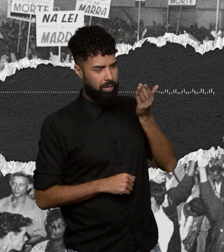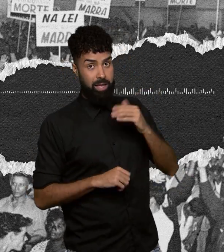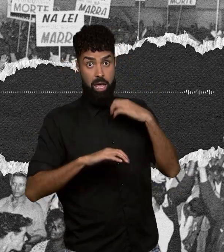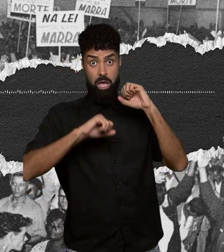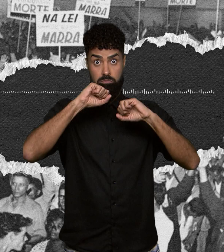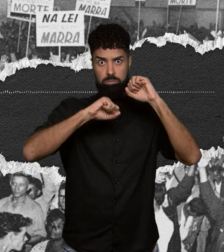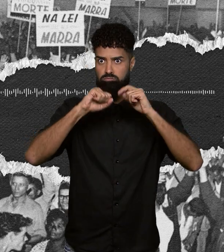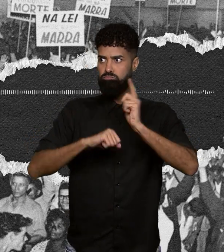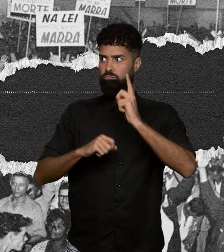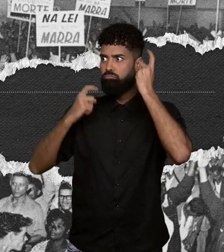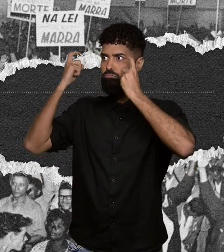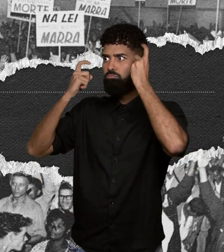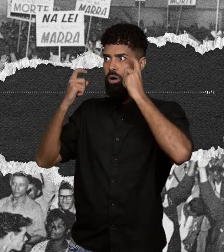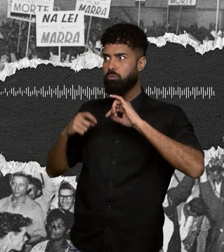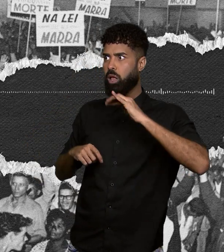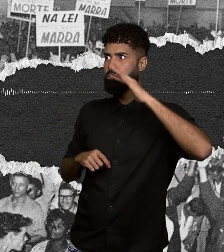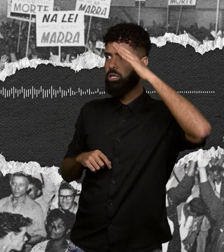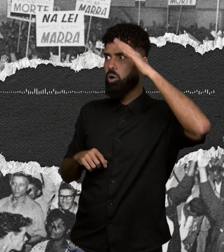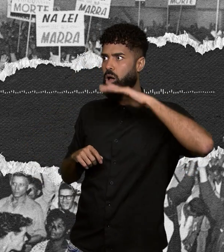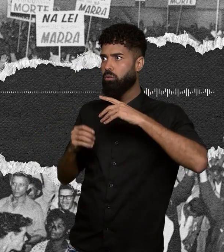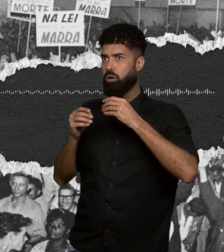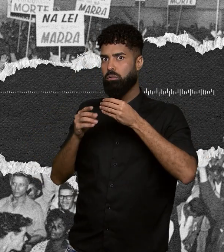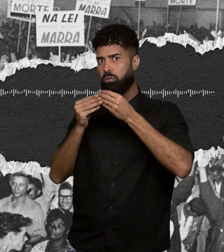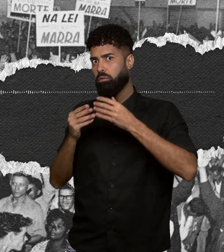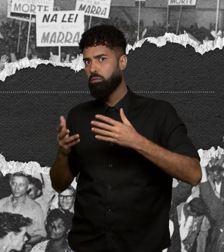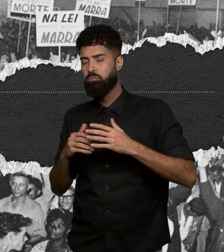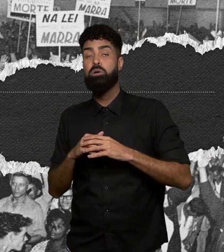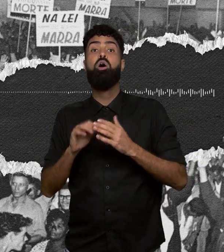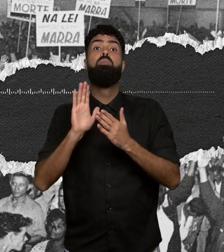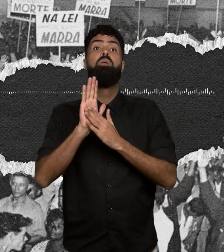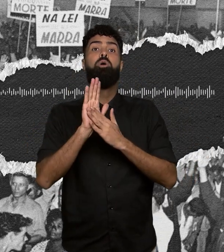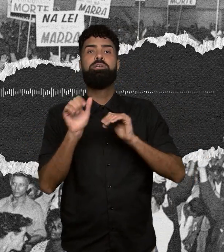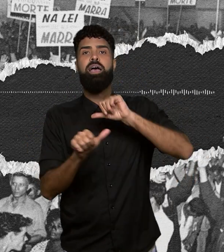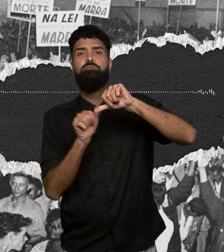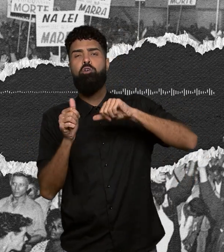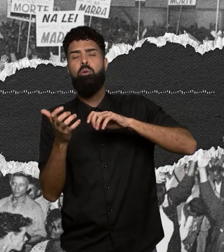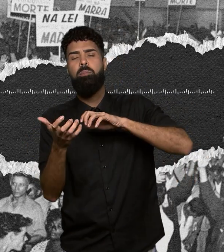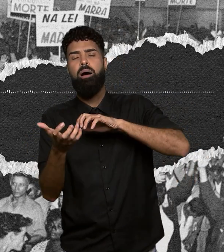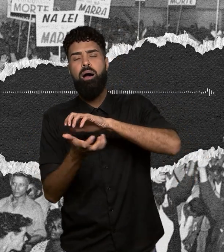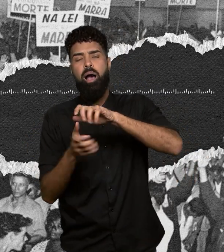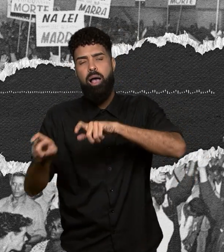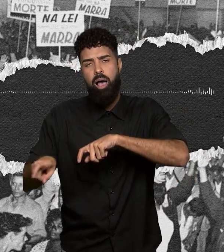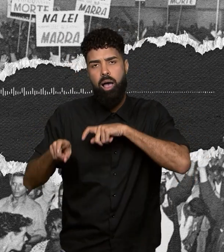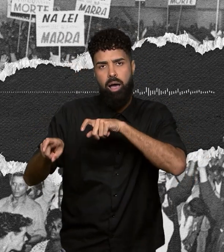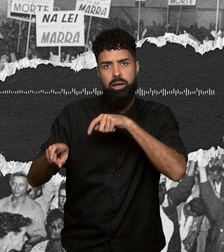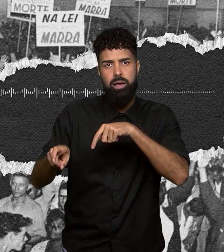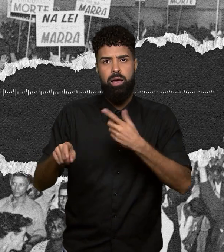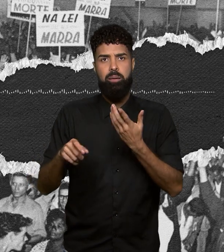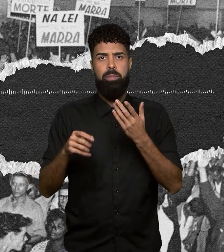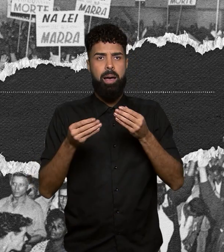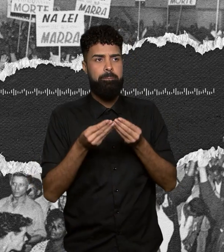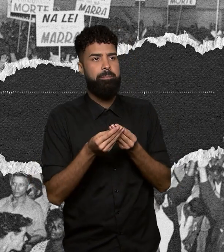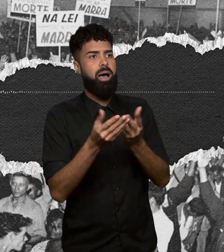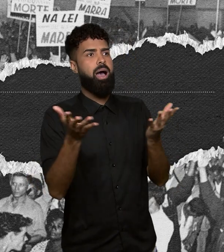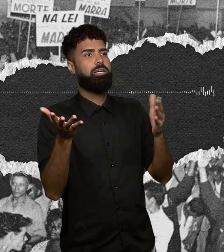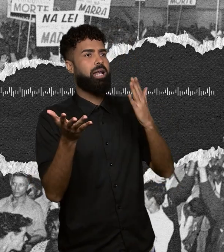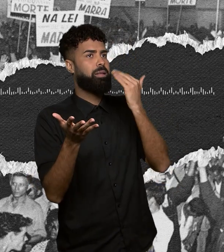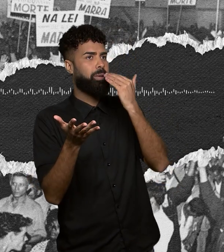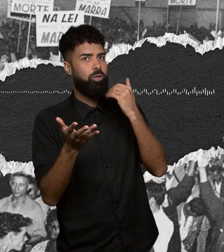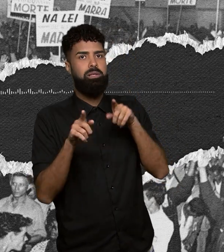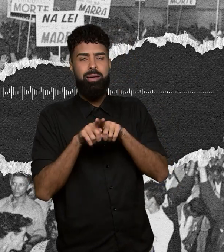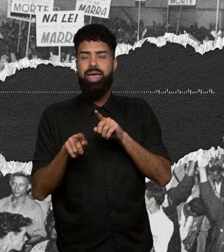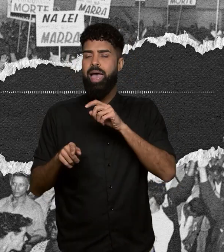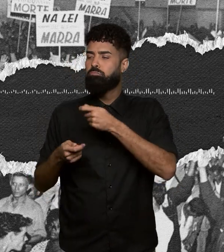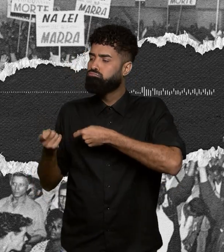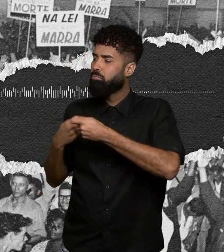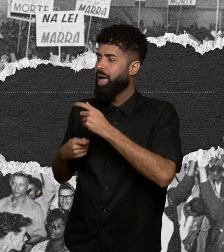preocupado com os efeitos da inflação ou a proposta de reforma agrária para ampar oferta de alimentos ao mesmo tempo que gerava renda no campo criando